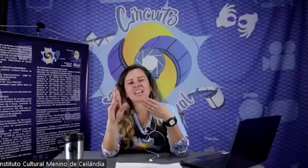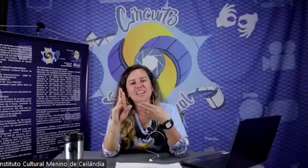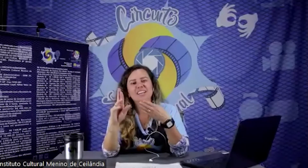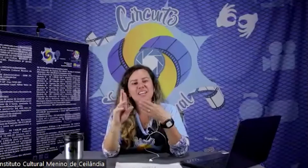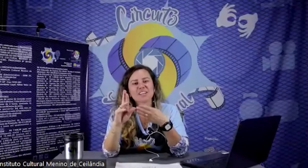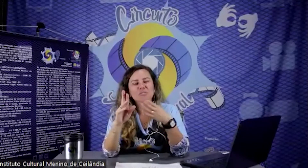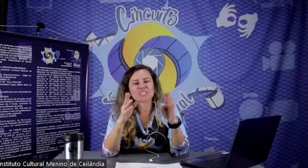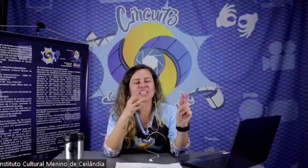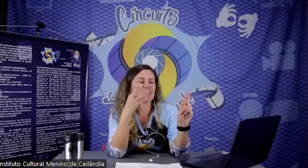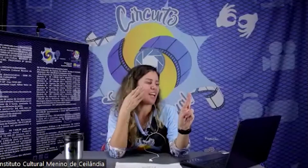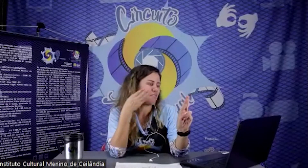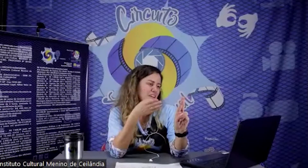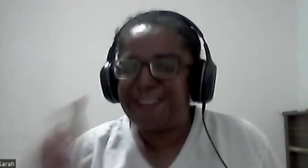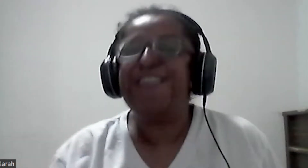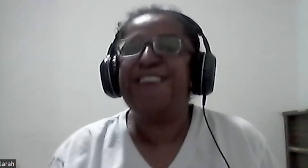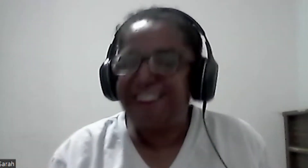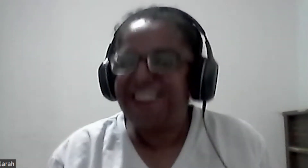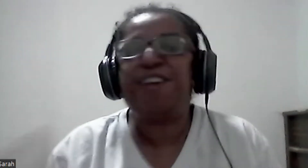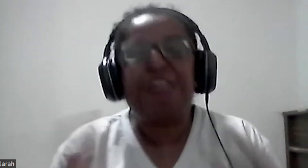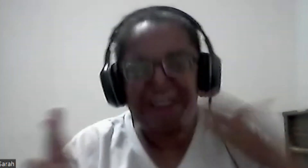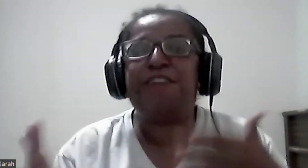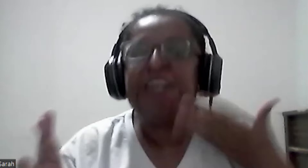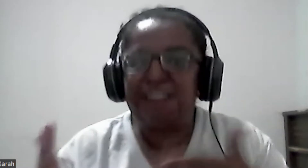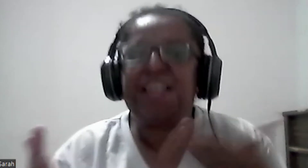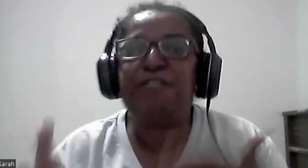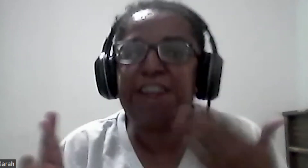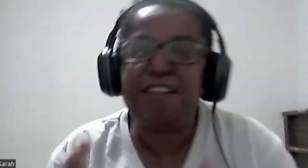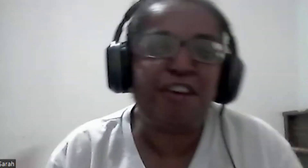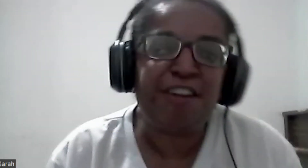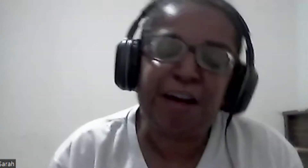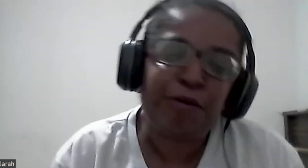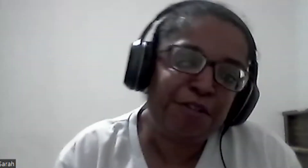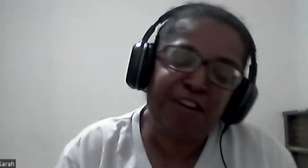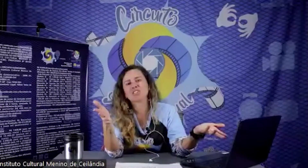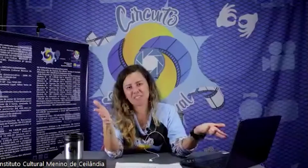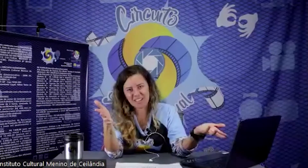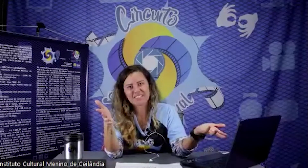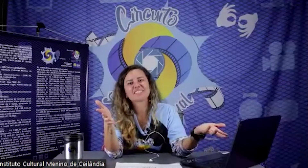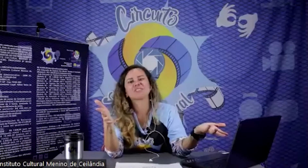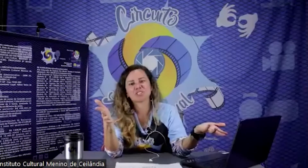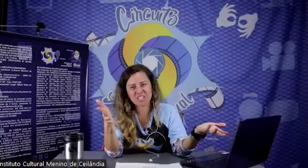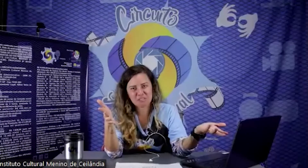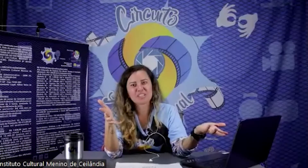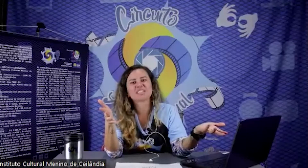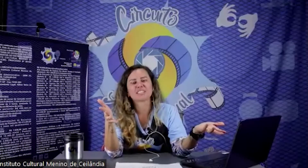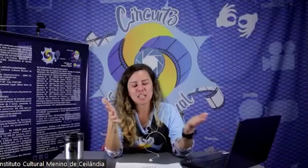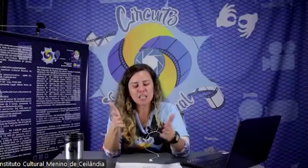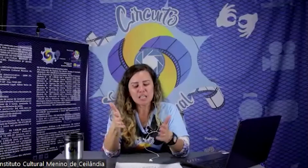né? A Você era a referência. referência. A Eles não tinham. referência total. Eles não tinham, né? Não tinha Não tinha. referência. Até a referência